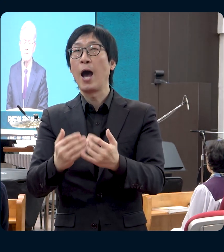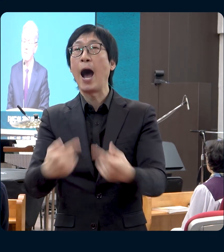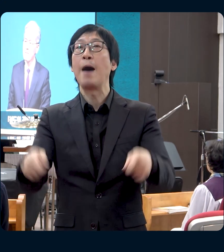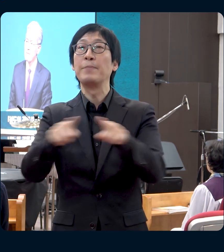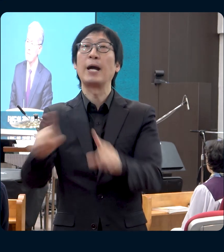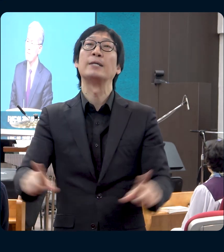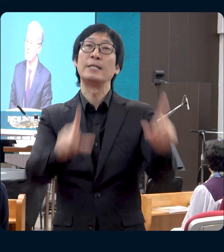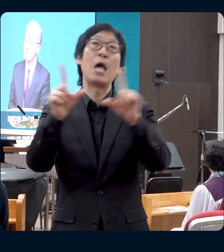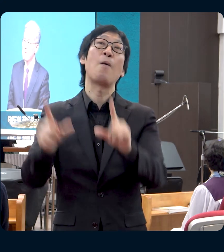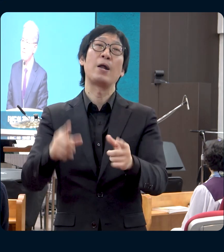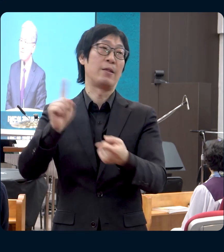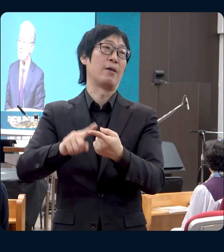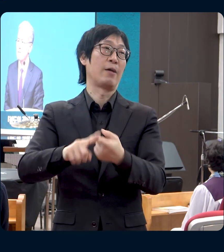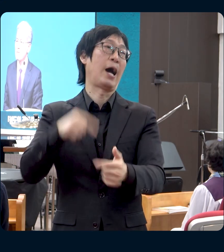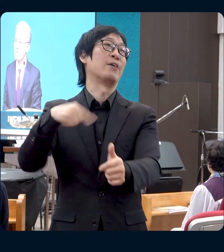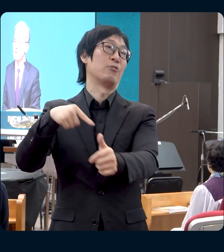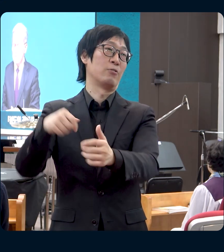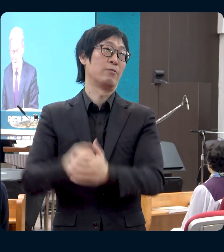공동생활이었어요.